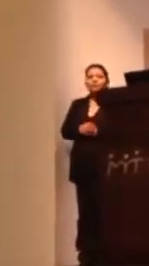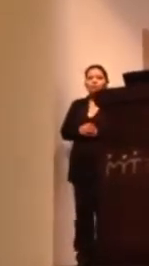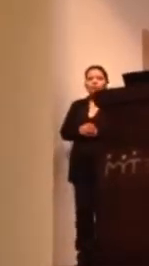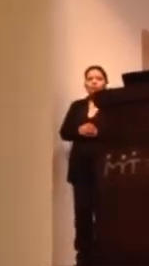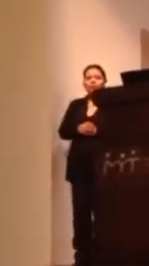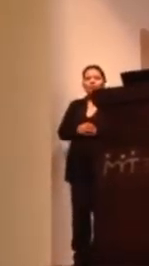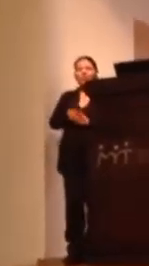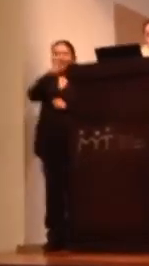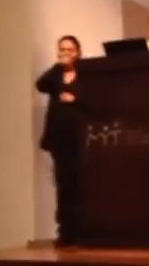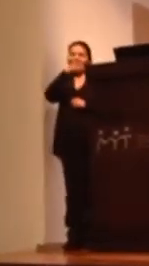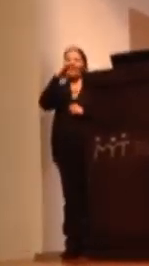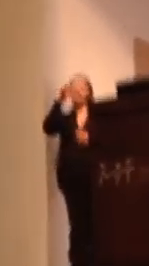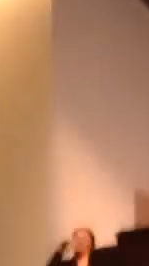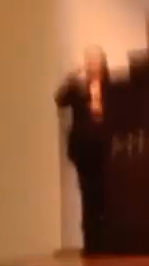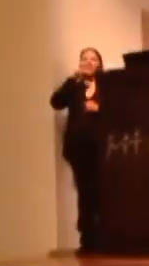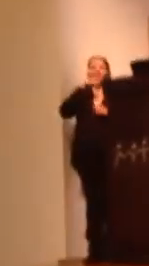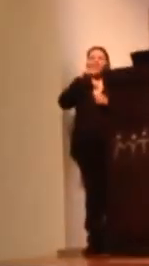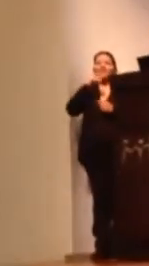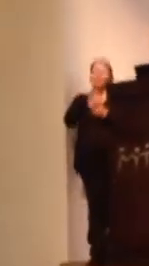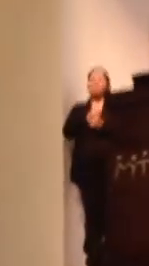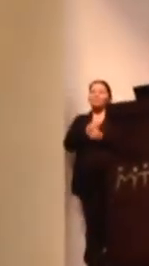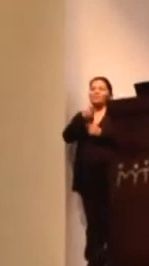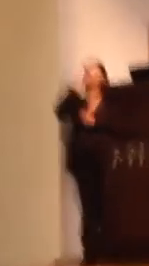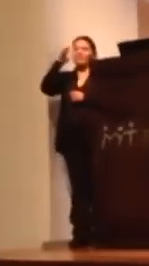La Secretaría de Educación Pública.